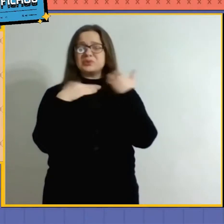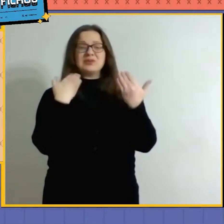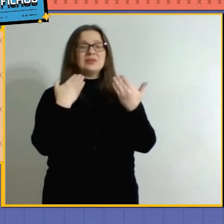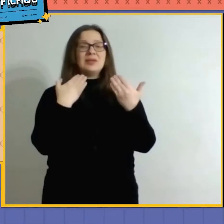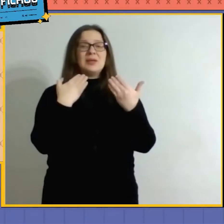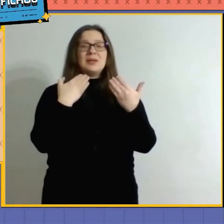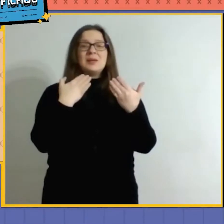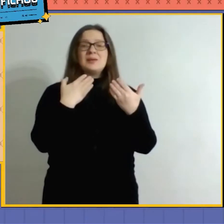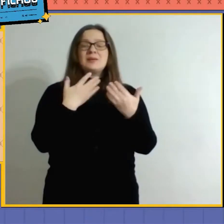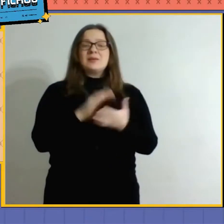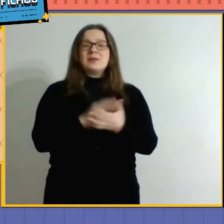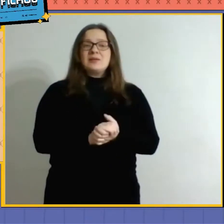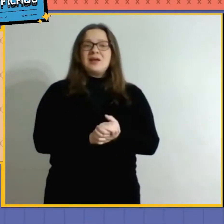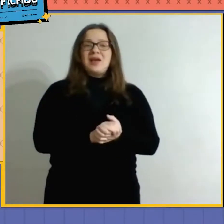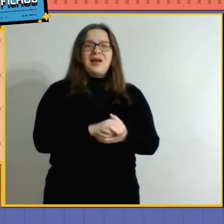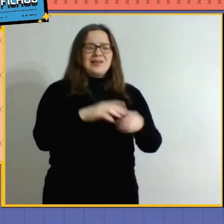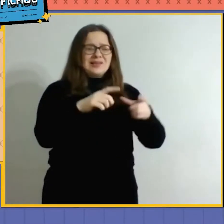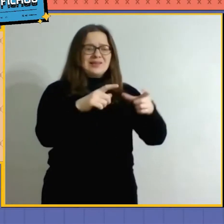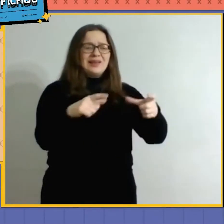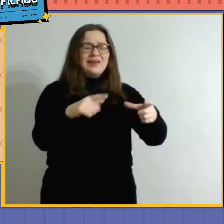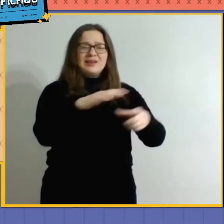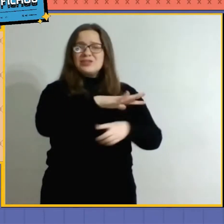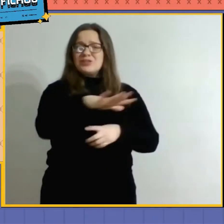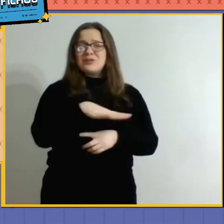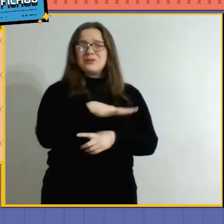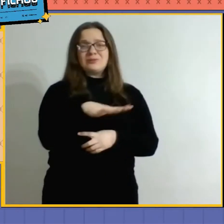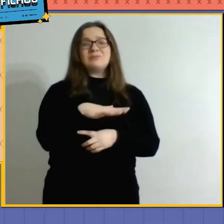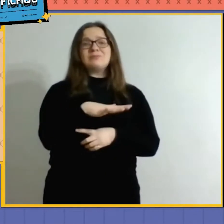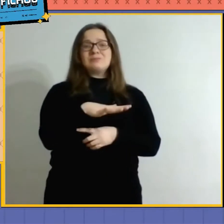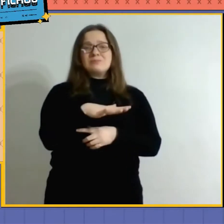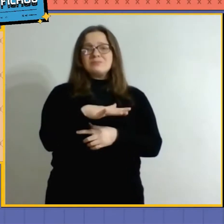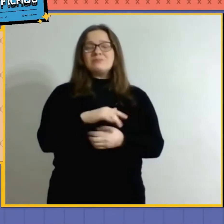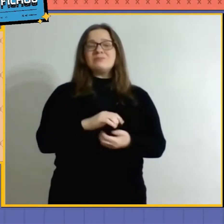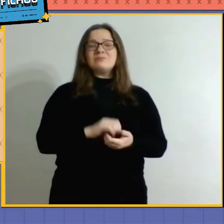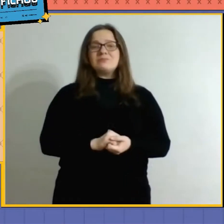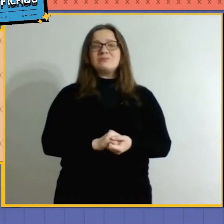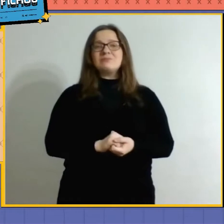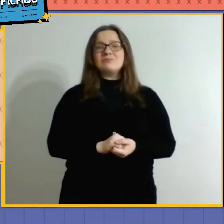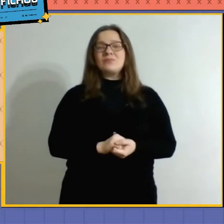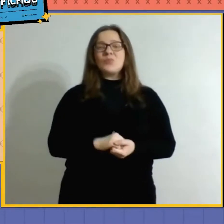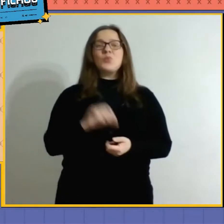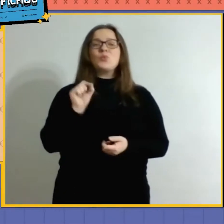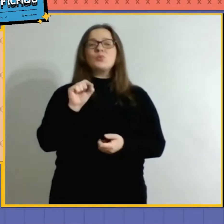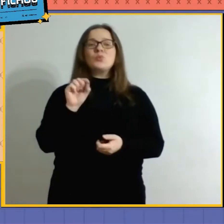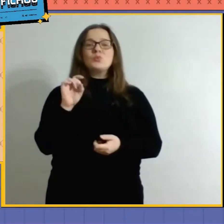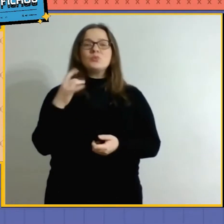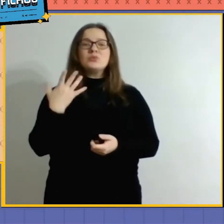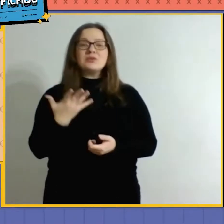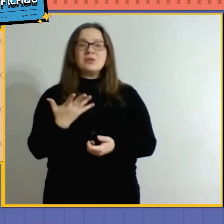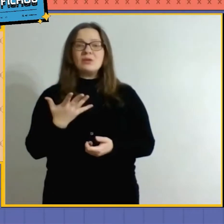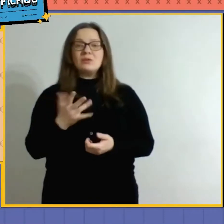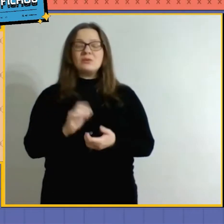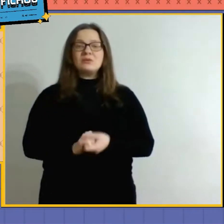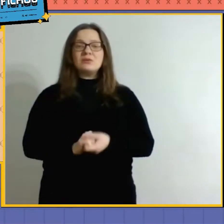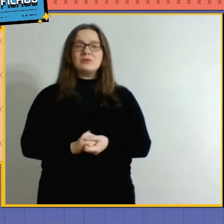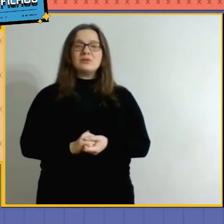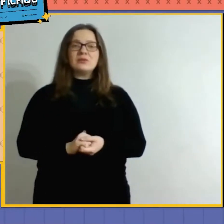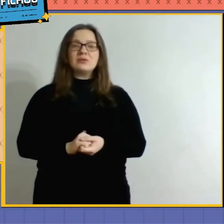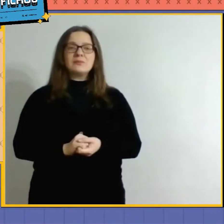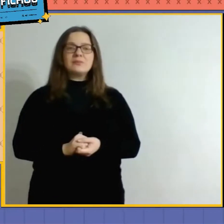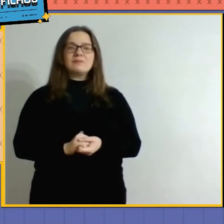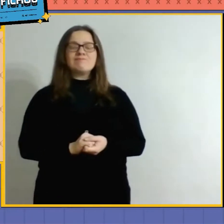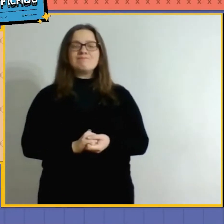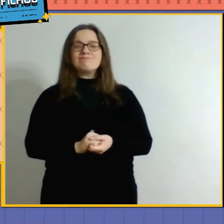na região é só uma foto real do local Tá certo e aí o que aconteceu é Sem